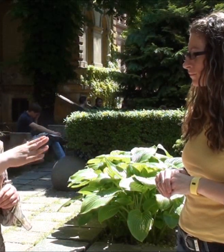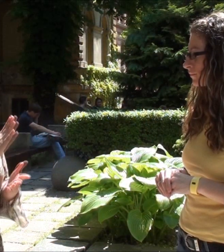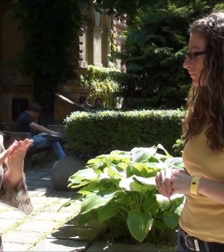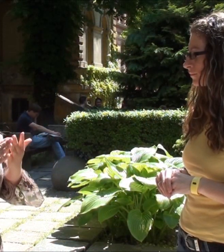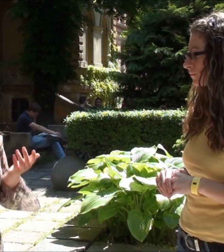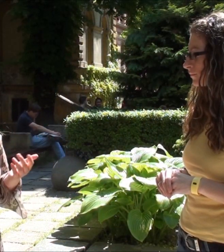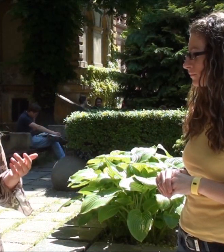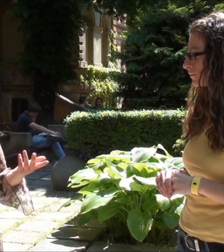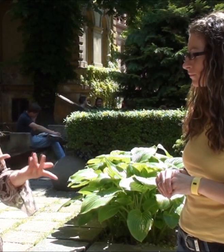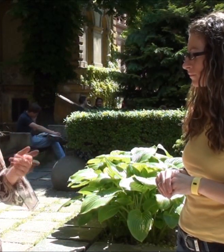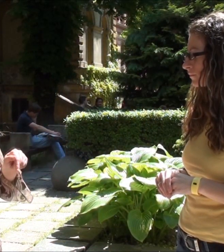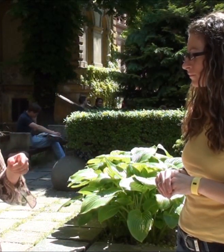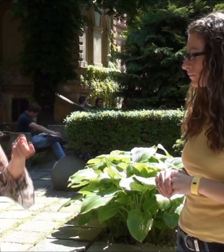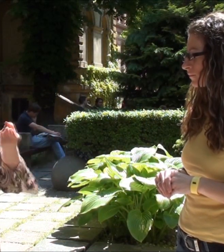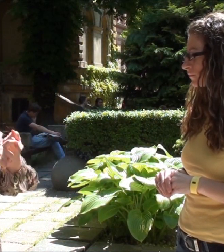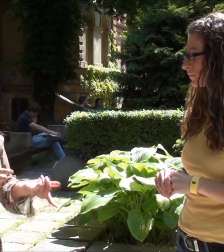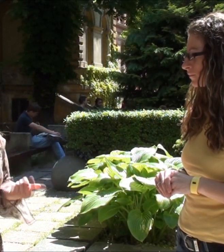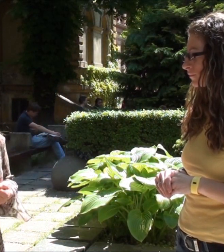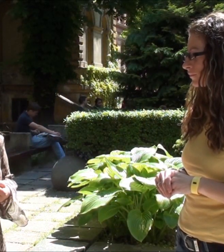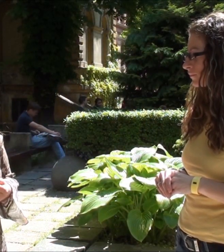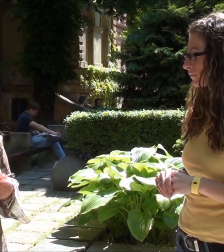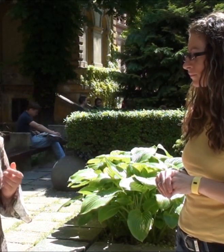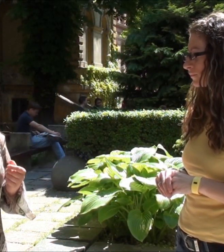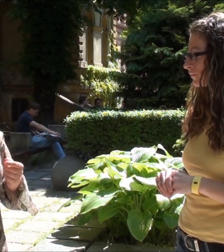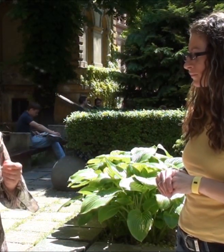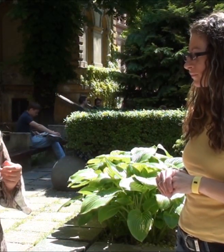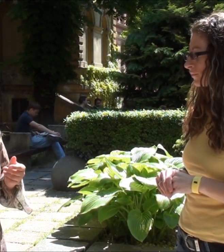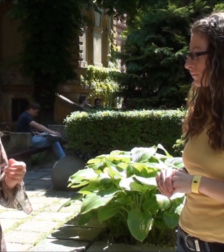a vágyad álmod azel kapcsol szeretnéálni